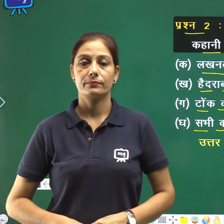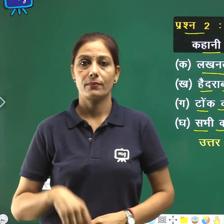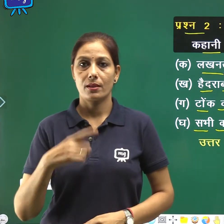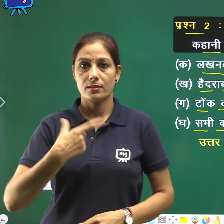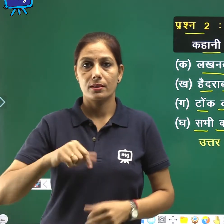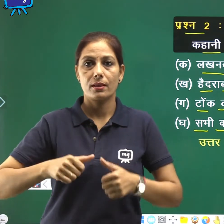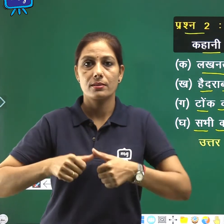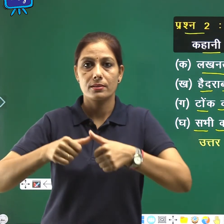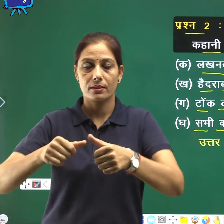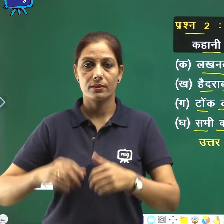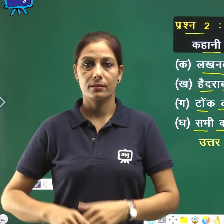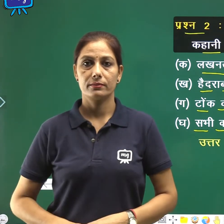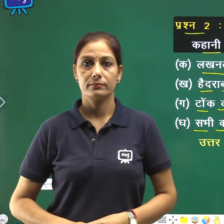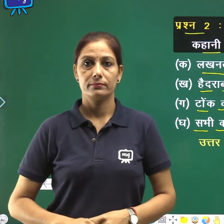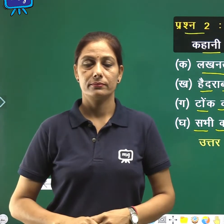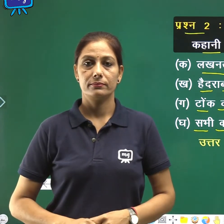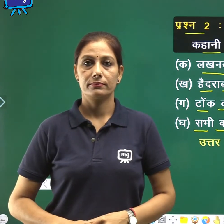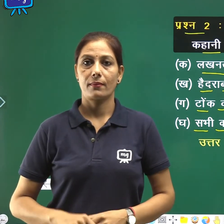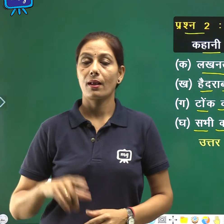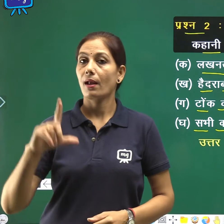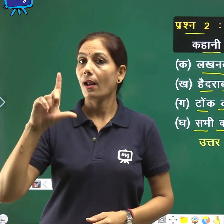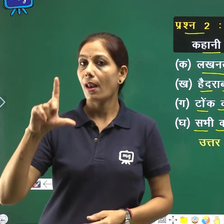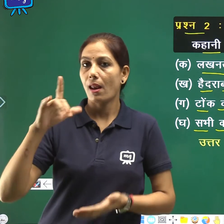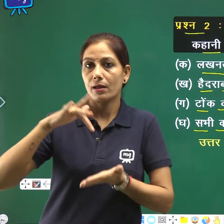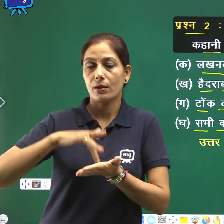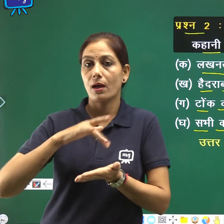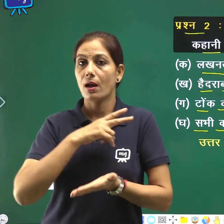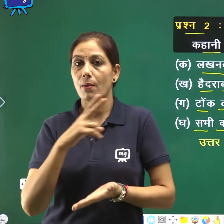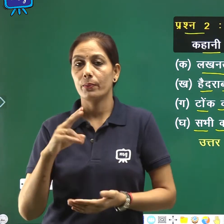सही उत्तर है लखनऊ के नवाब का।